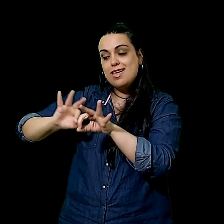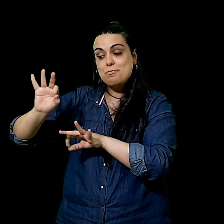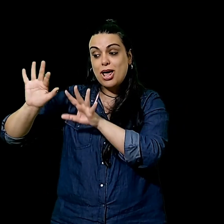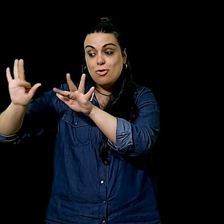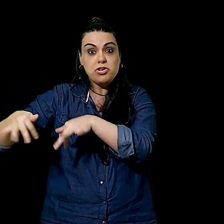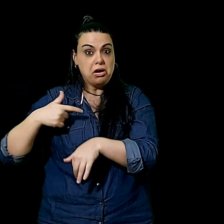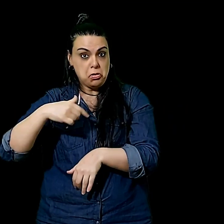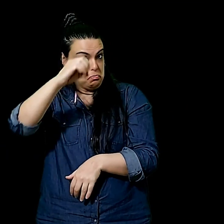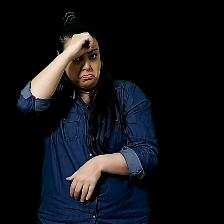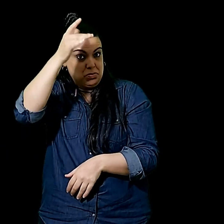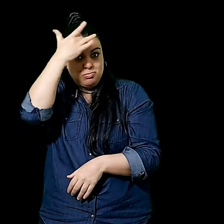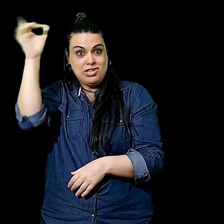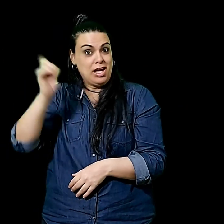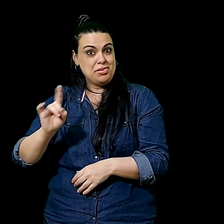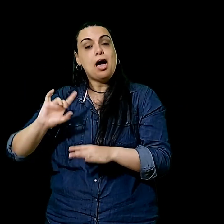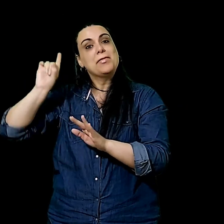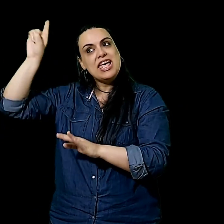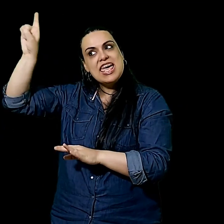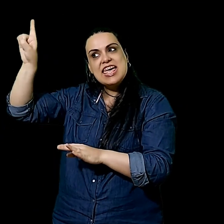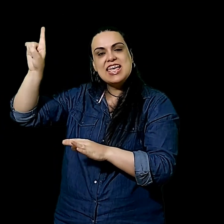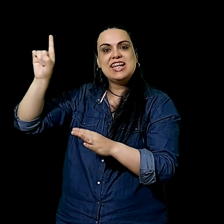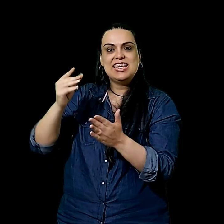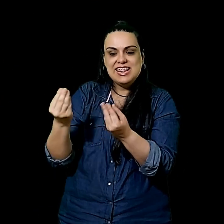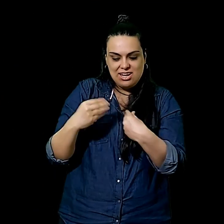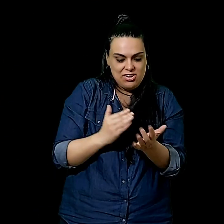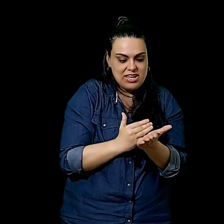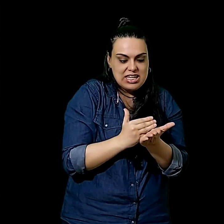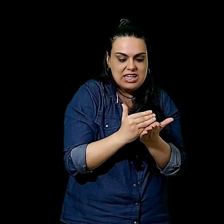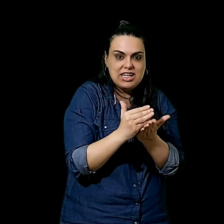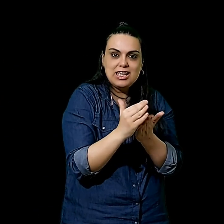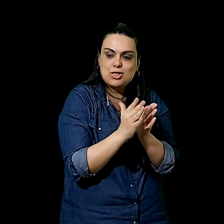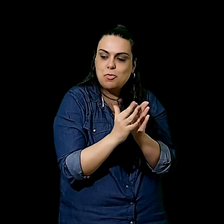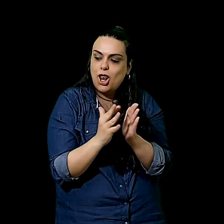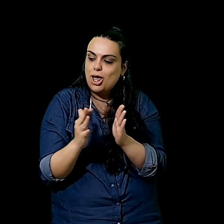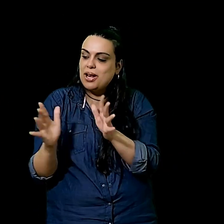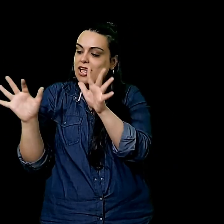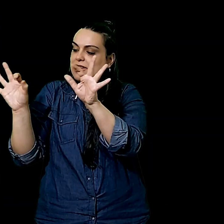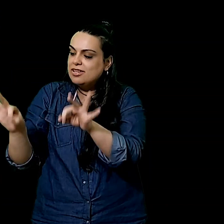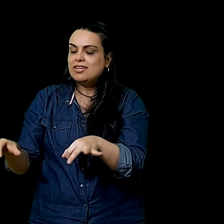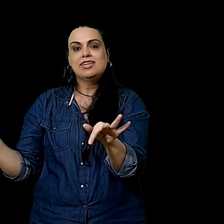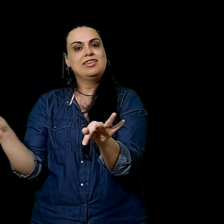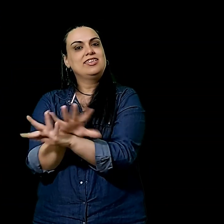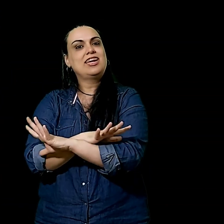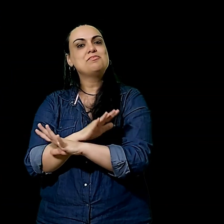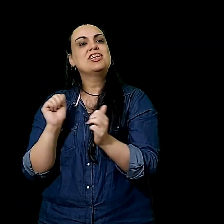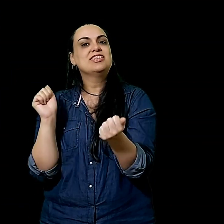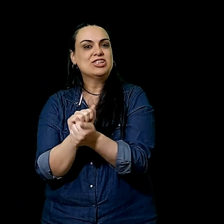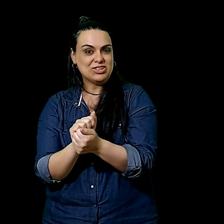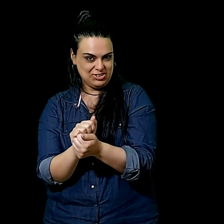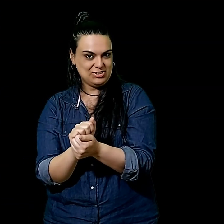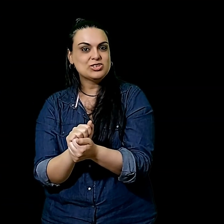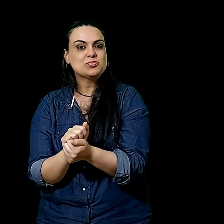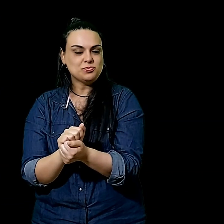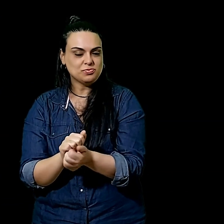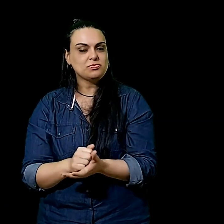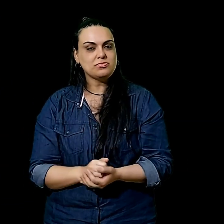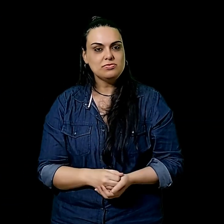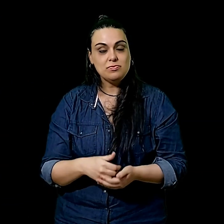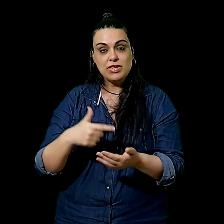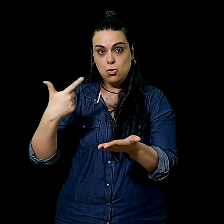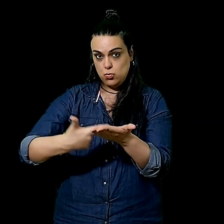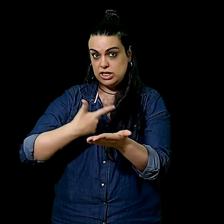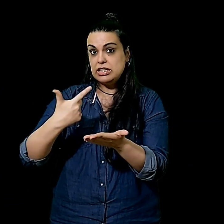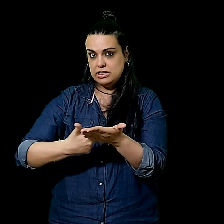não soubesse qual era o final, mas veio dando esse início para a gente poder terminar junto. E lá no